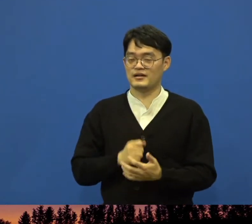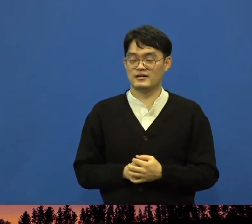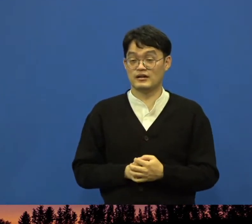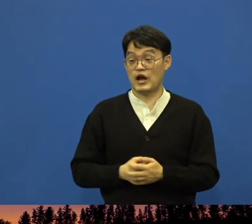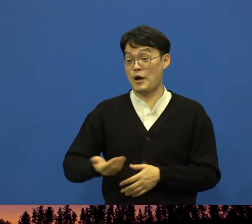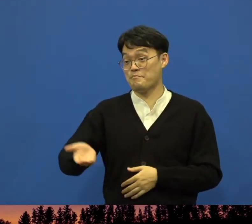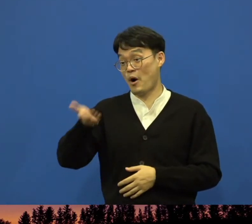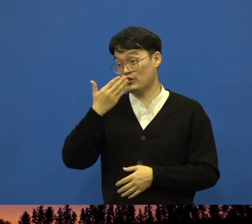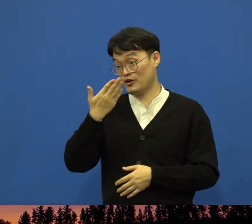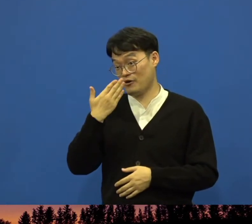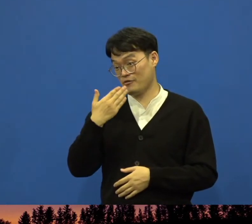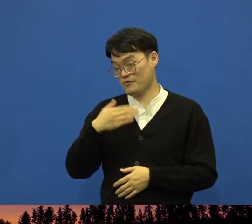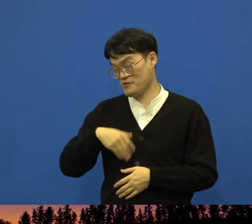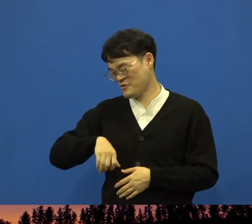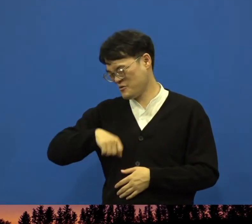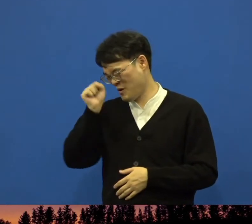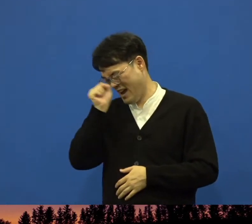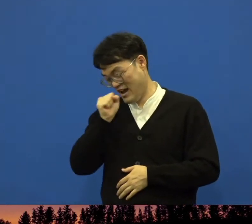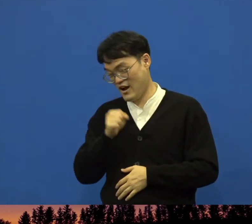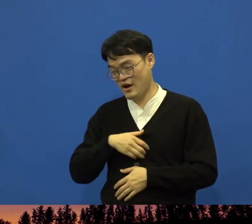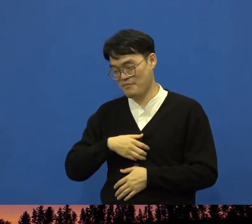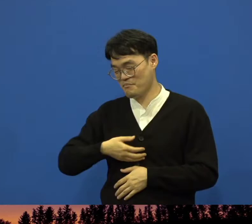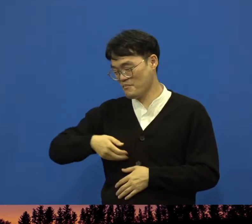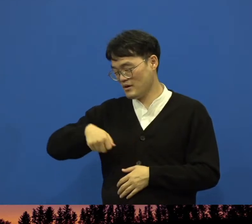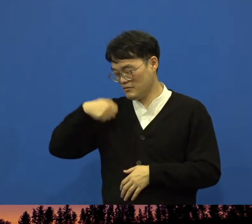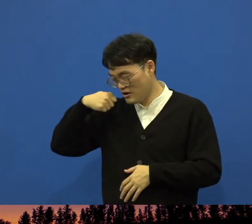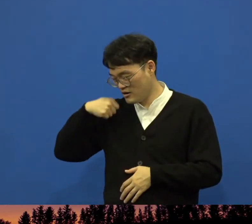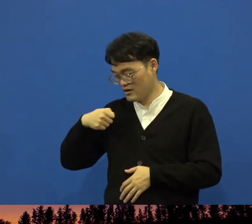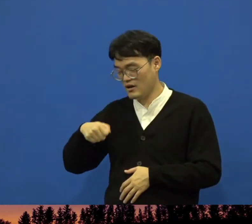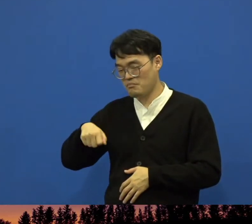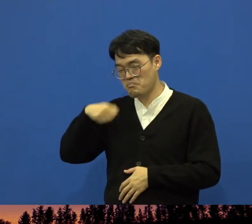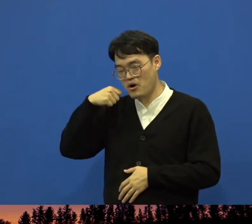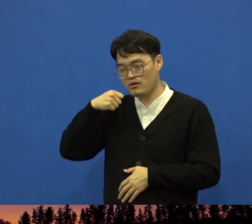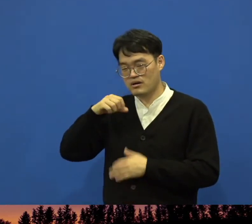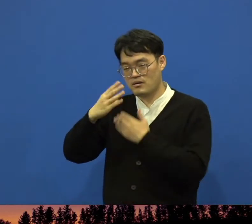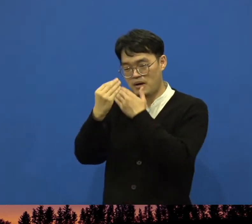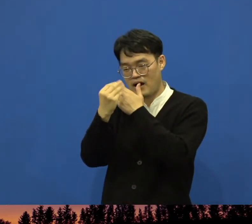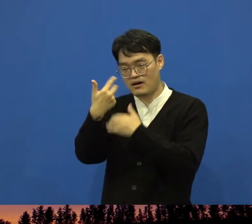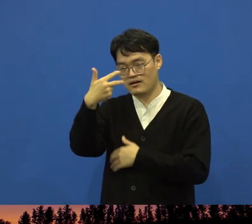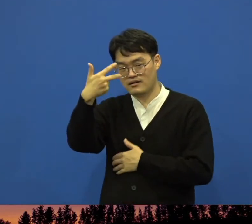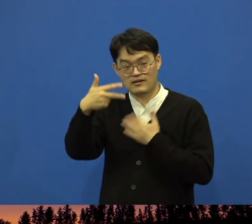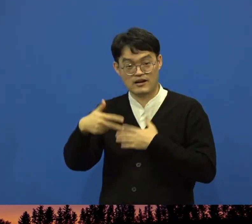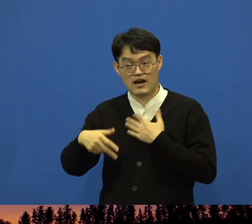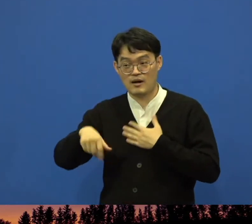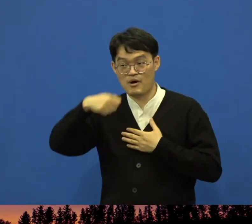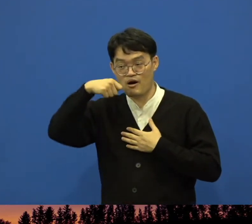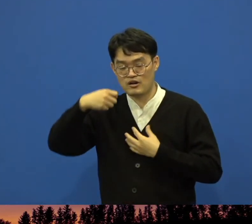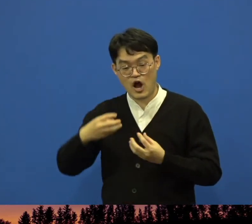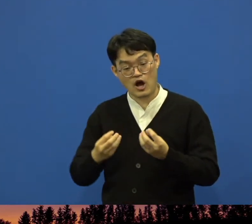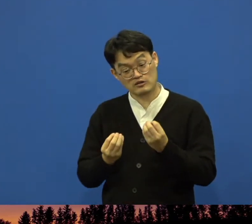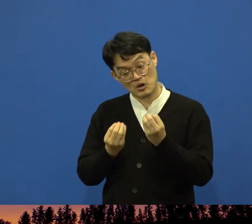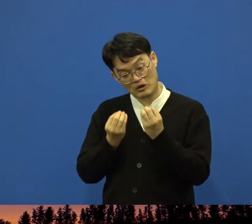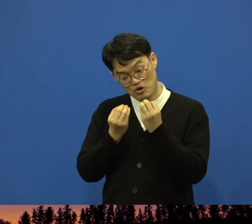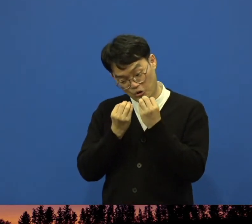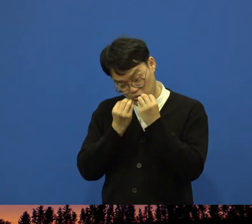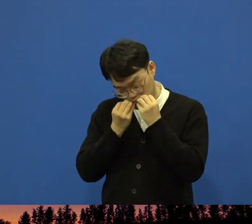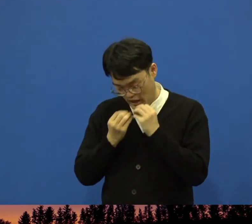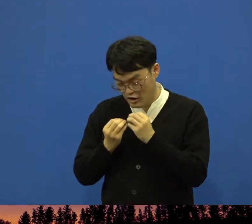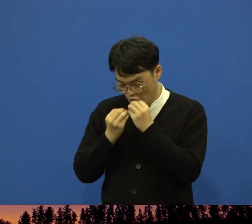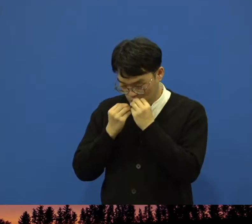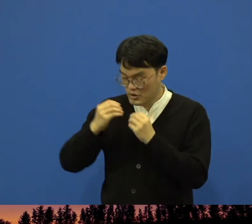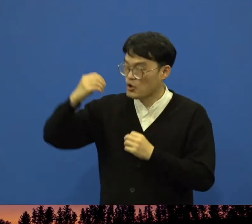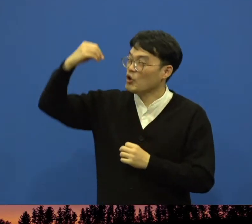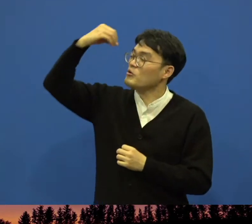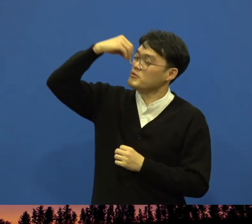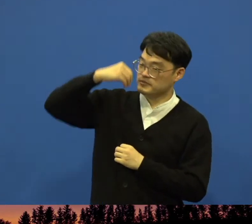먹는 것도 참 먹는 즐거움도 먹방이 이제 뭐 이렇게 어디 다